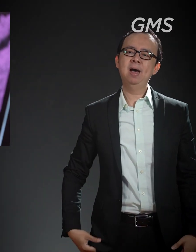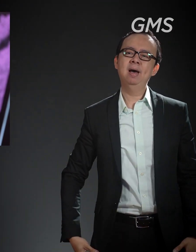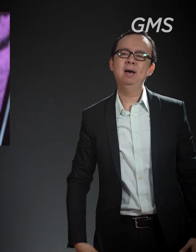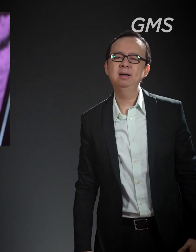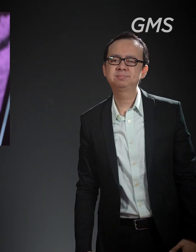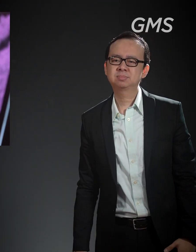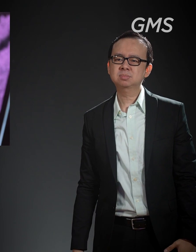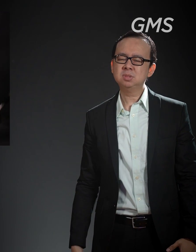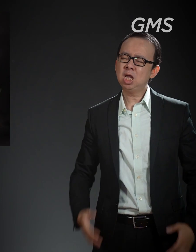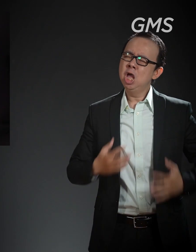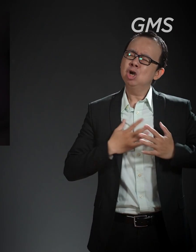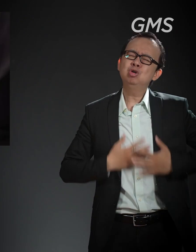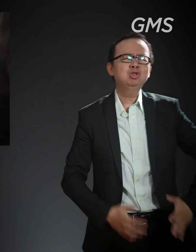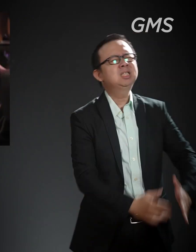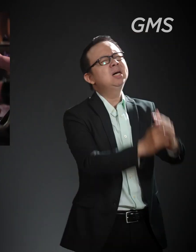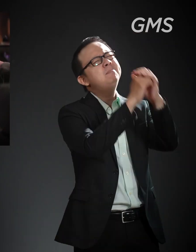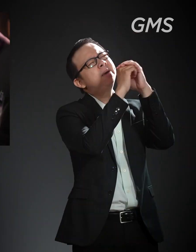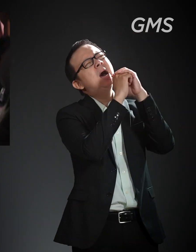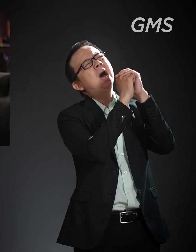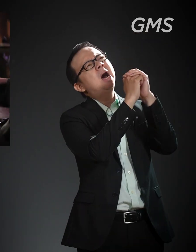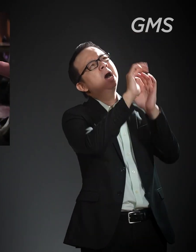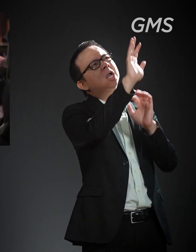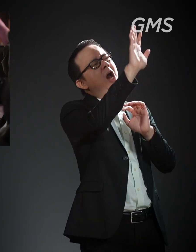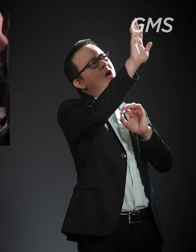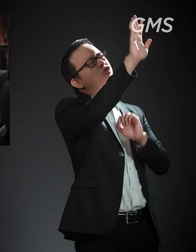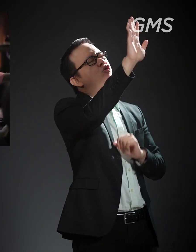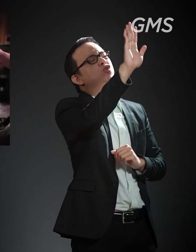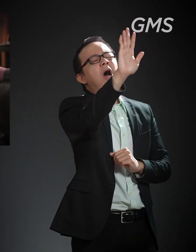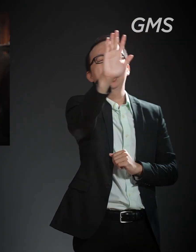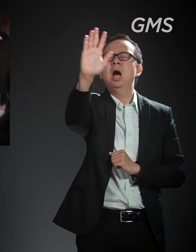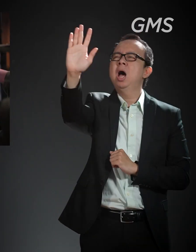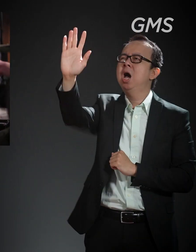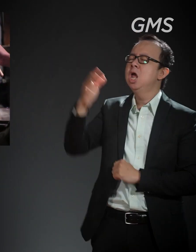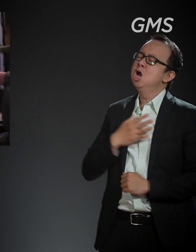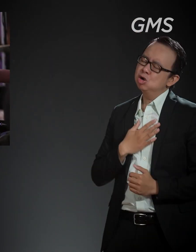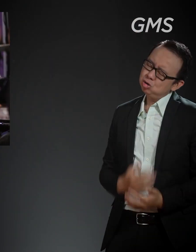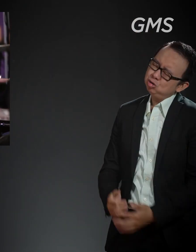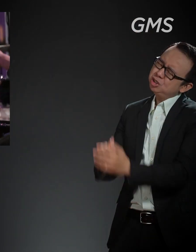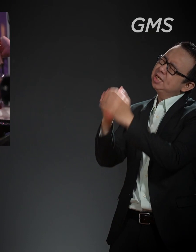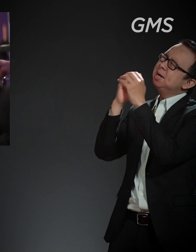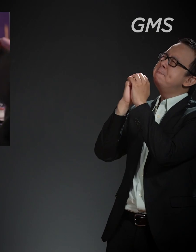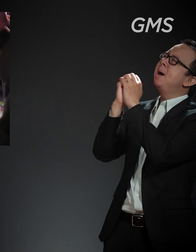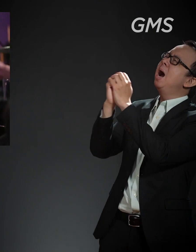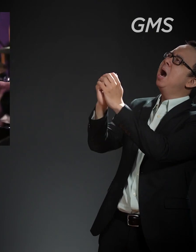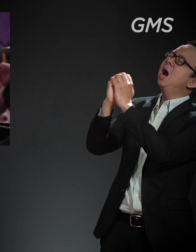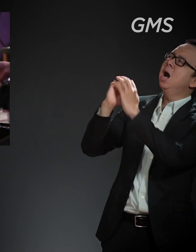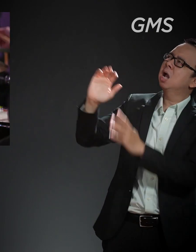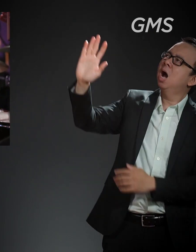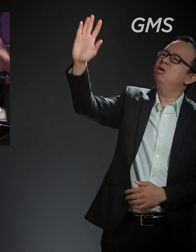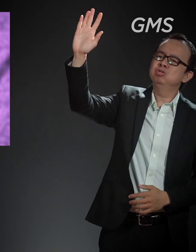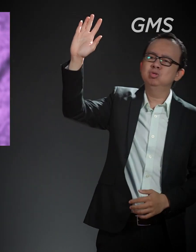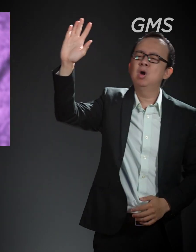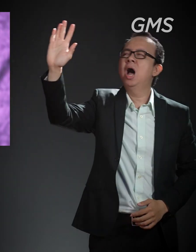sembah Tuhan. Ku sembah Kau Tuhan, ku sembah